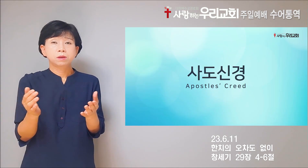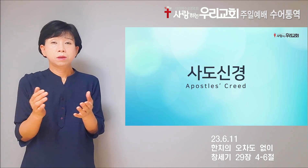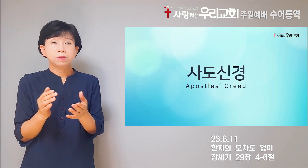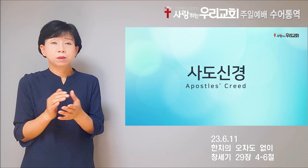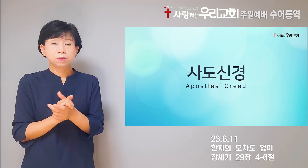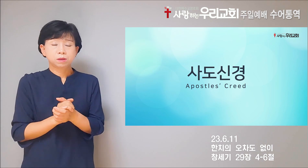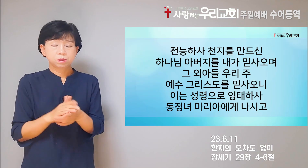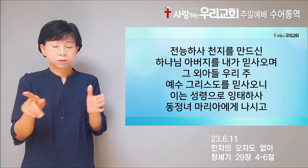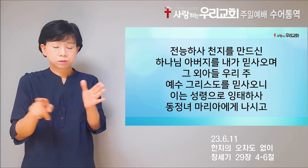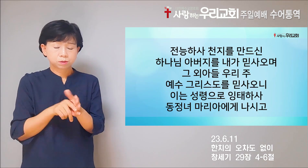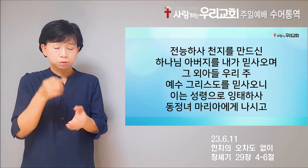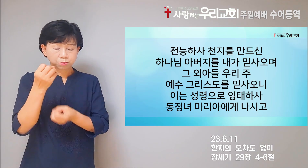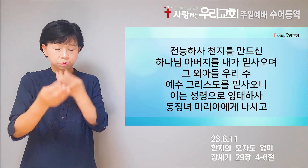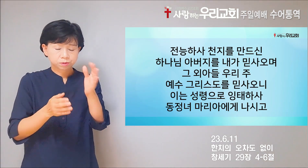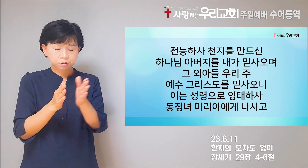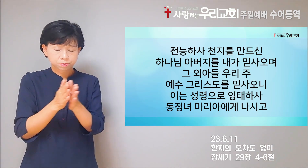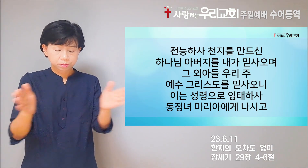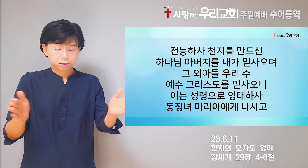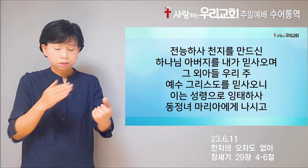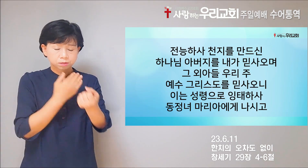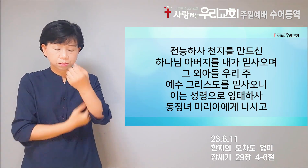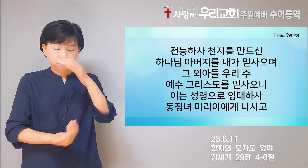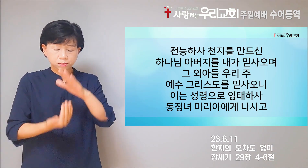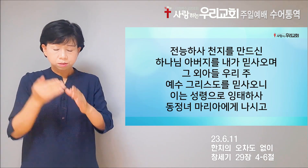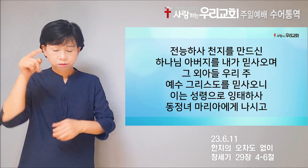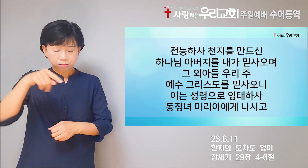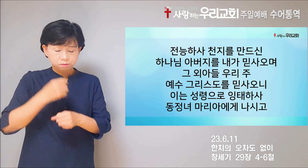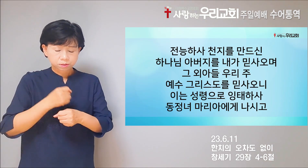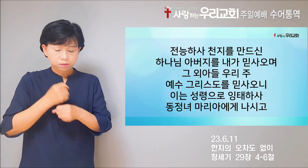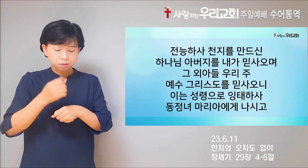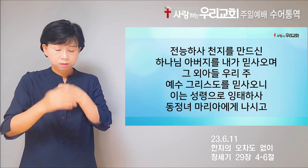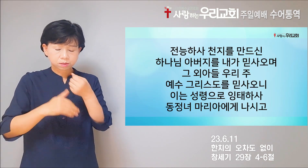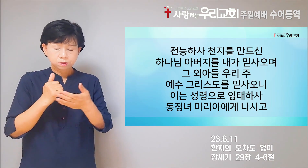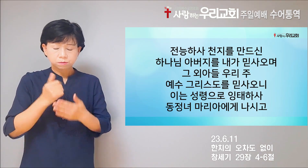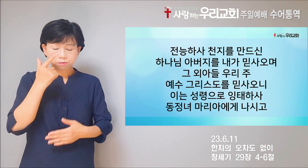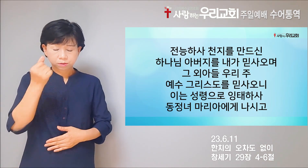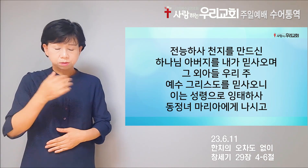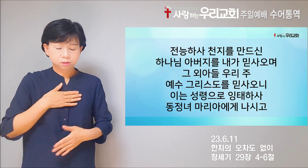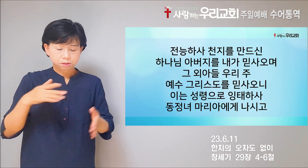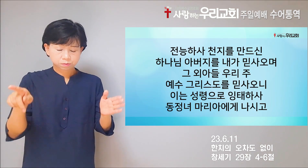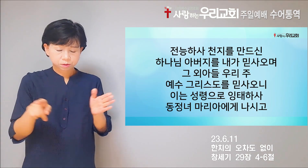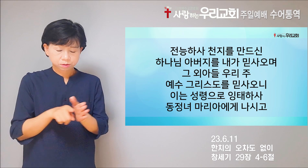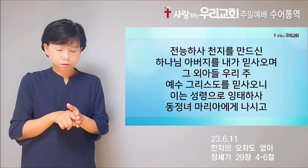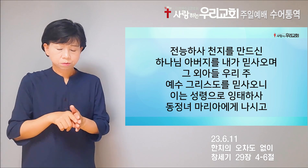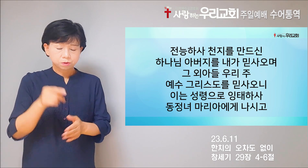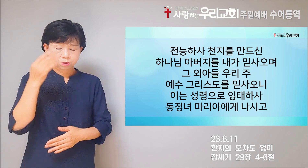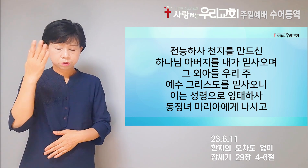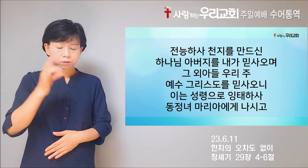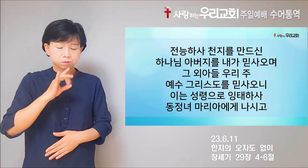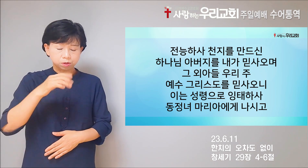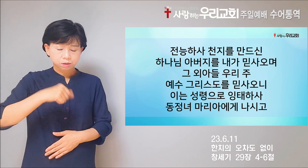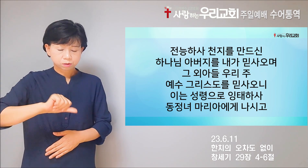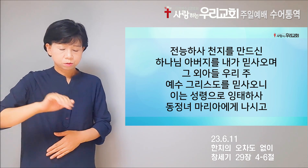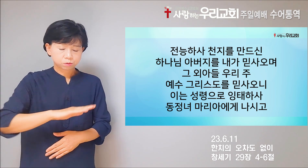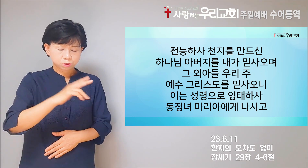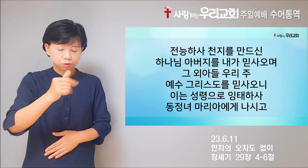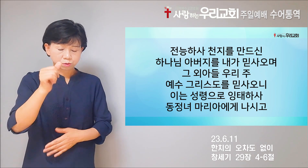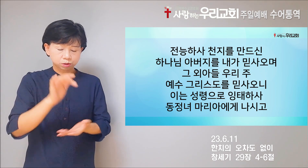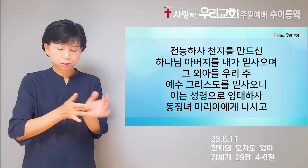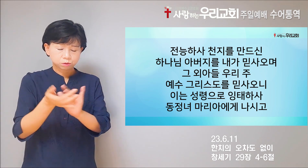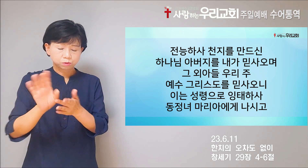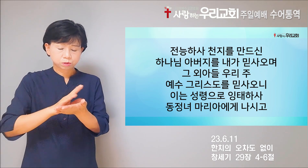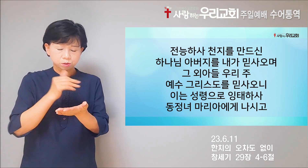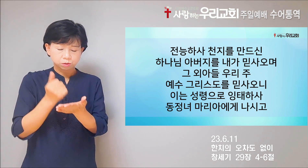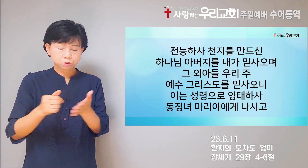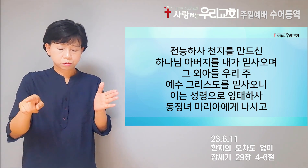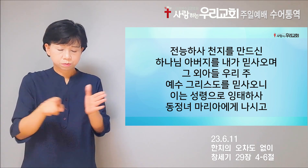신앙 고백드립니다. 전능하사 천지를 만드신 하나님 아버지를 내가 믿사오며 그 외아들 우리 주